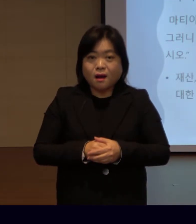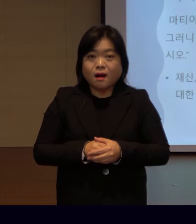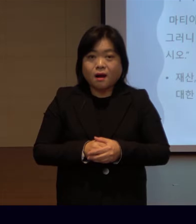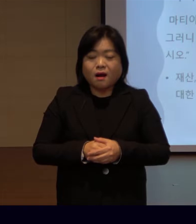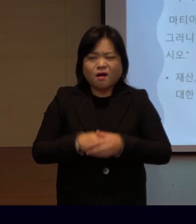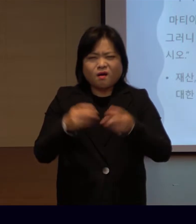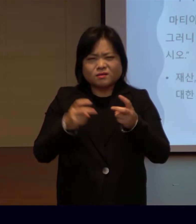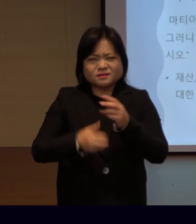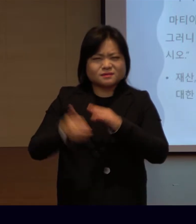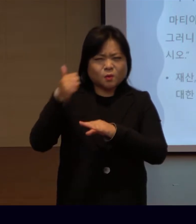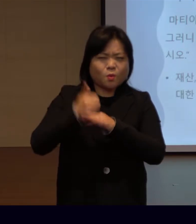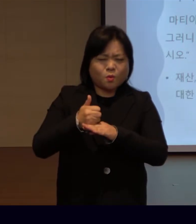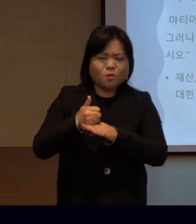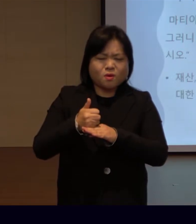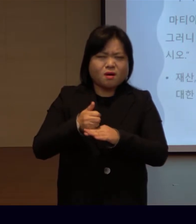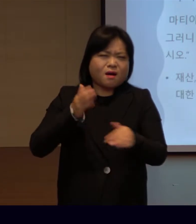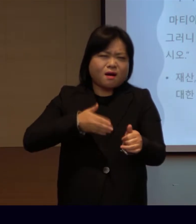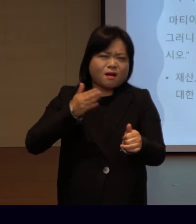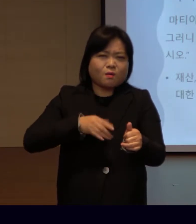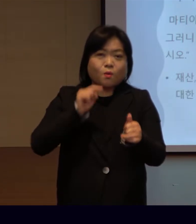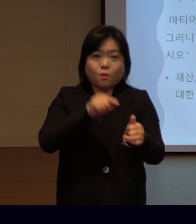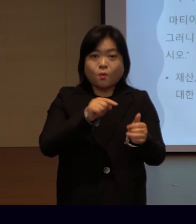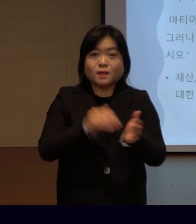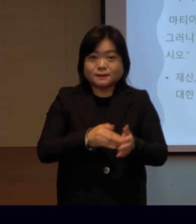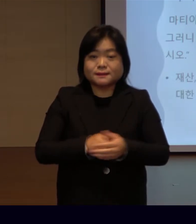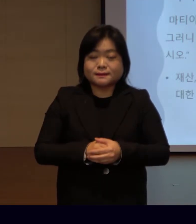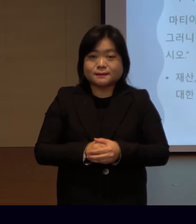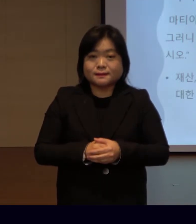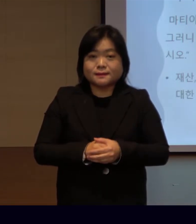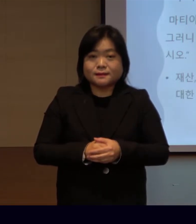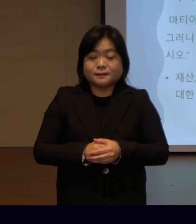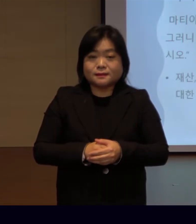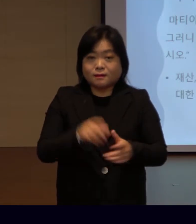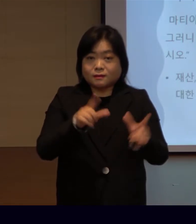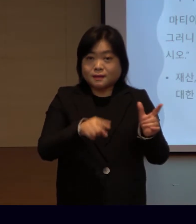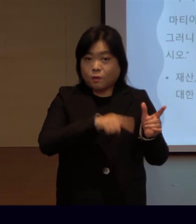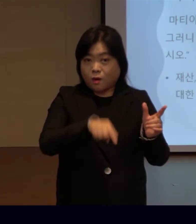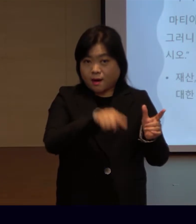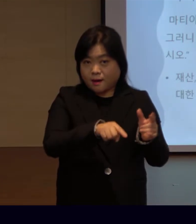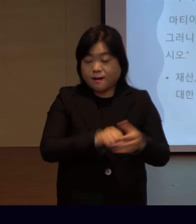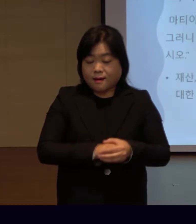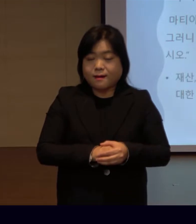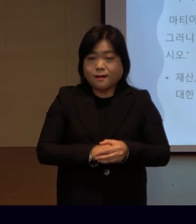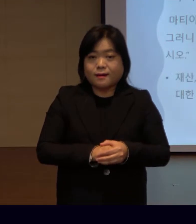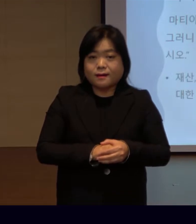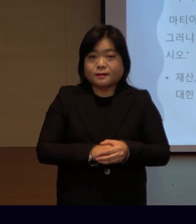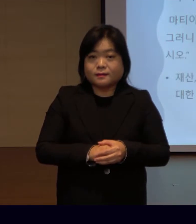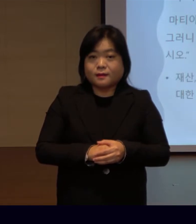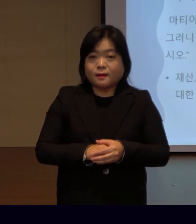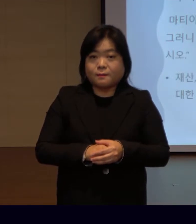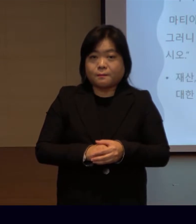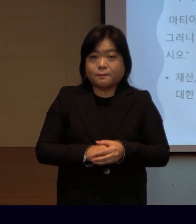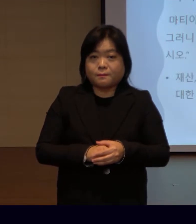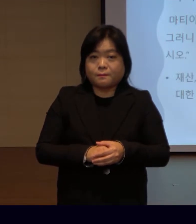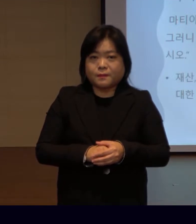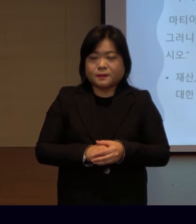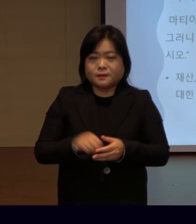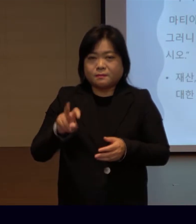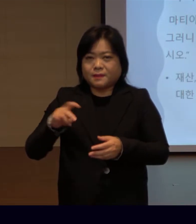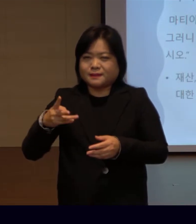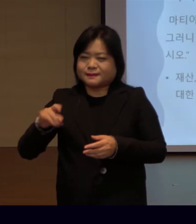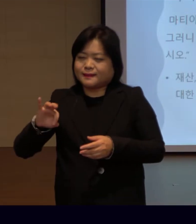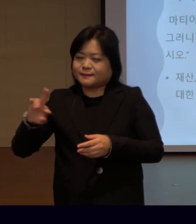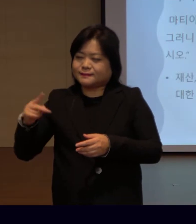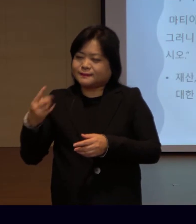어떻게든 성사를 시켜라 이거죠. 그런데 이제 그런 방황에서 이제 그 마티아스라는 사람이 분위기가 이상하니까